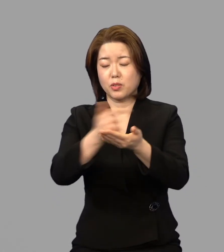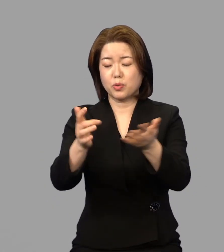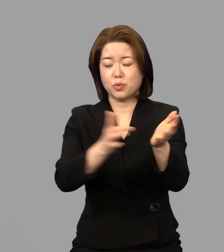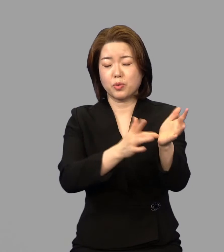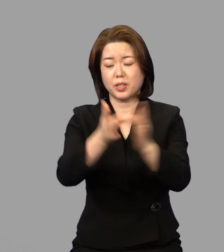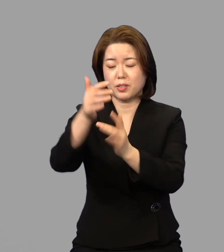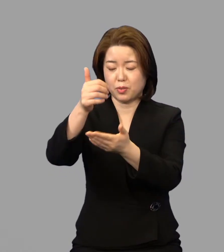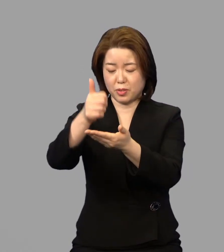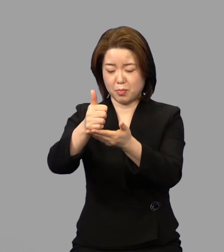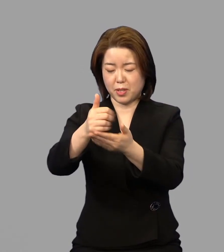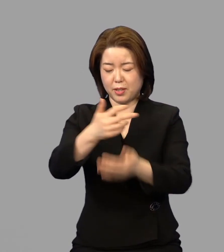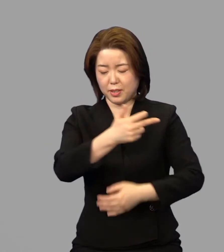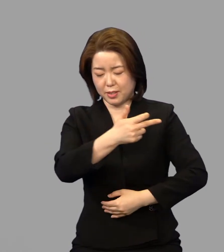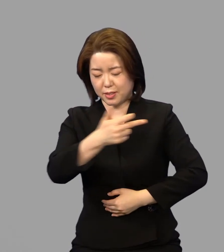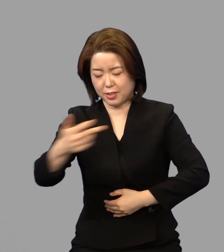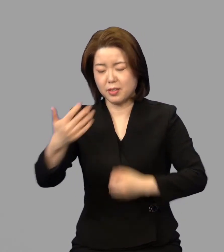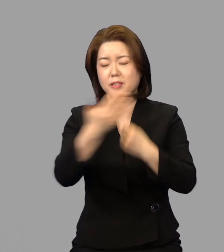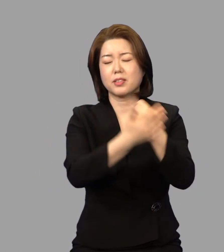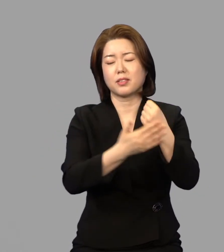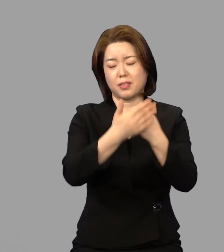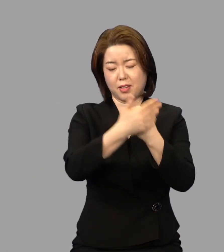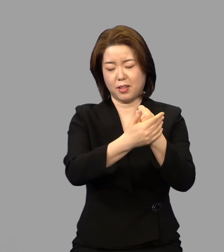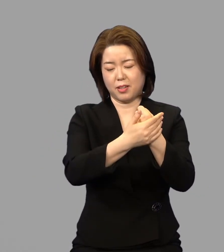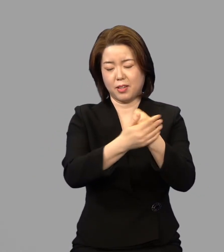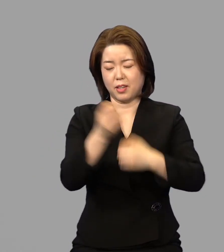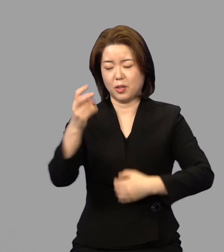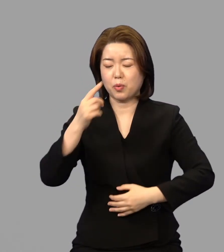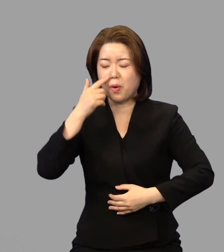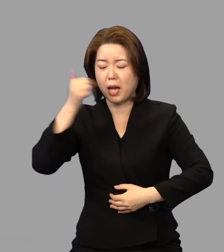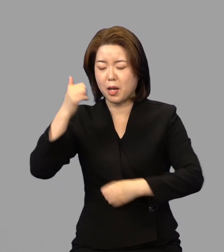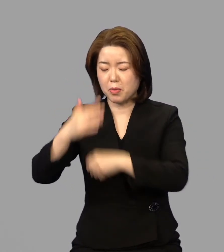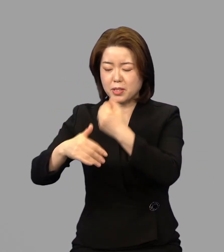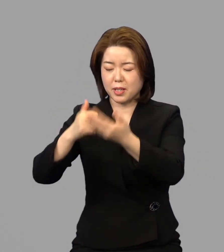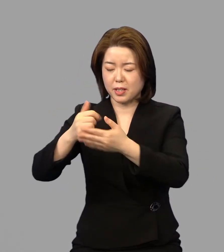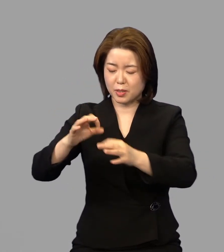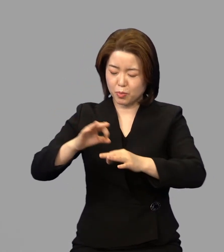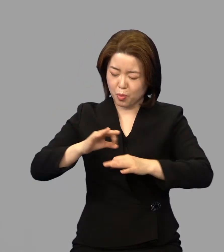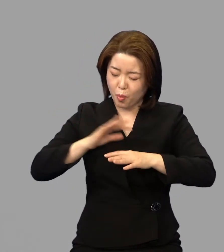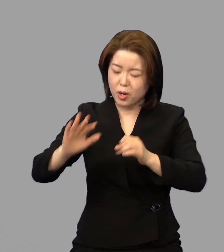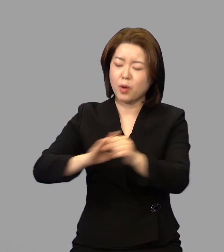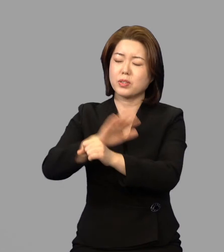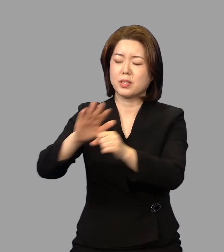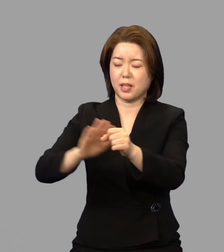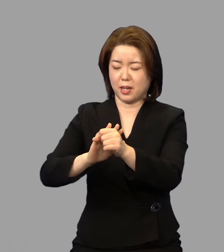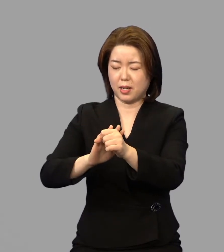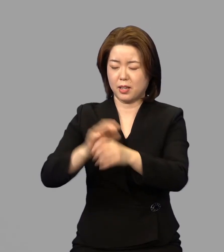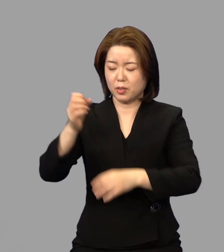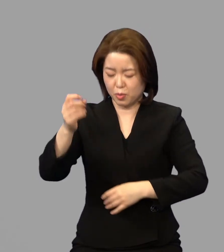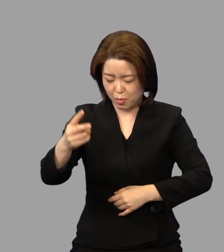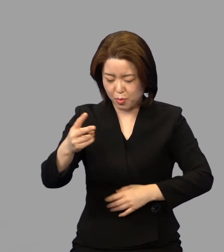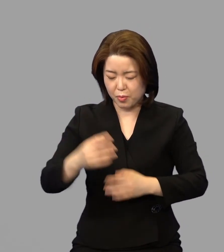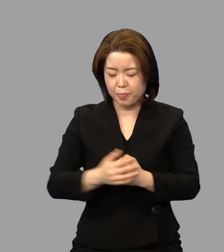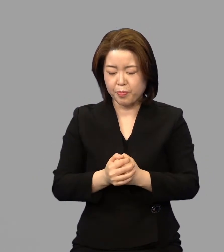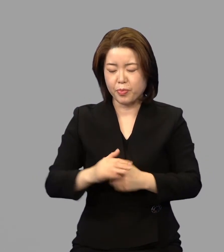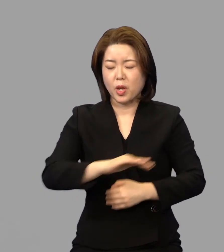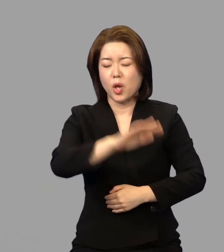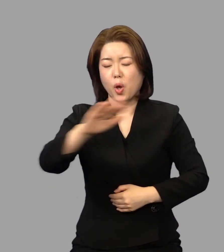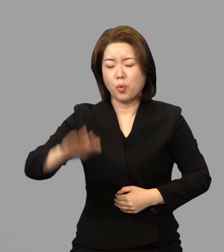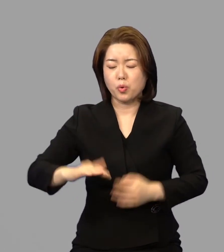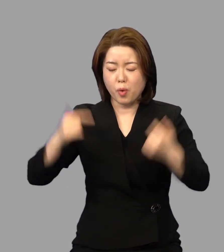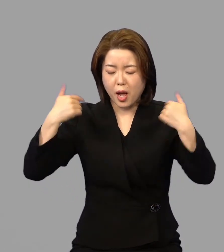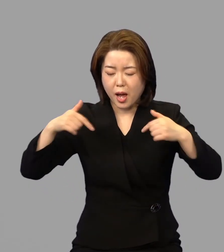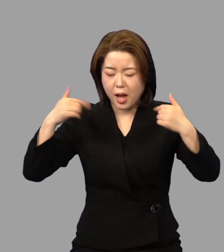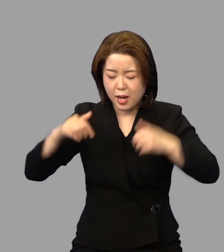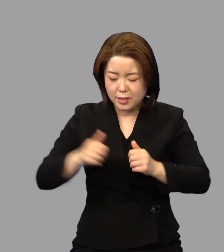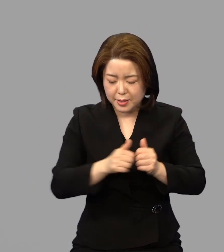예수님의 크신 은혜와 아버지 하나님의 놀라우신 사랑하심과 우리와 늘